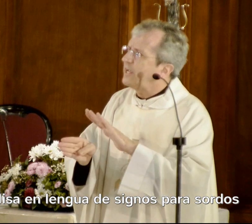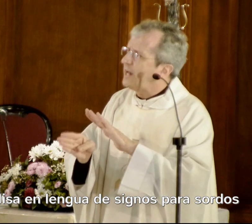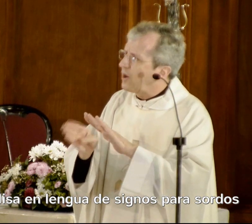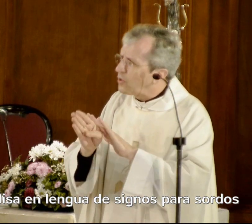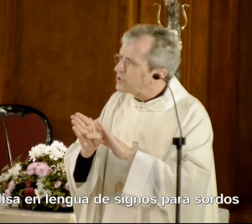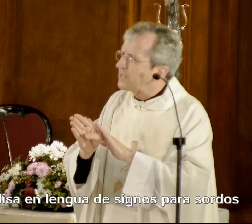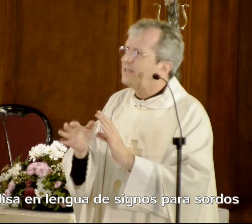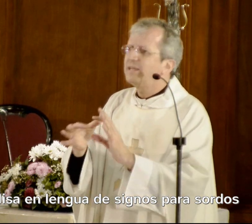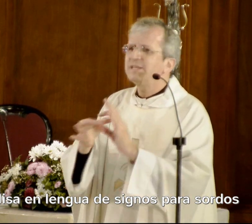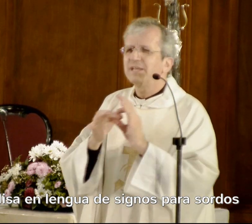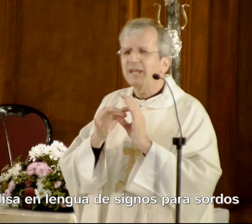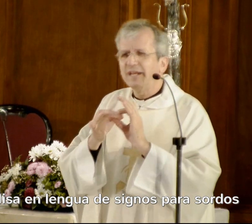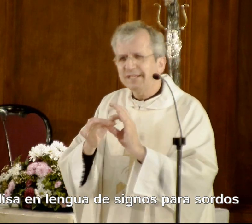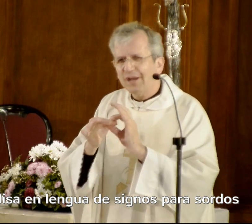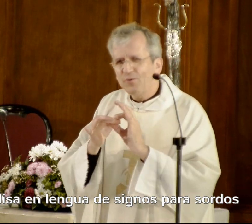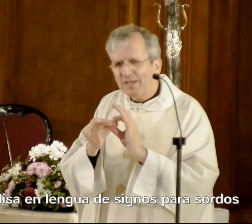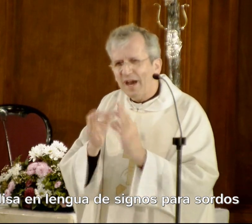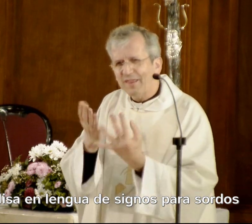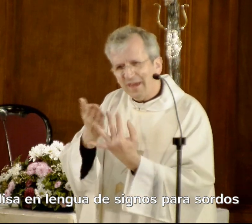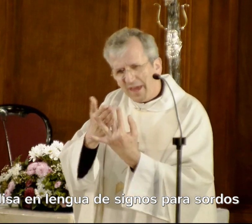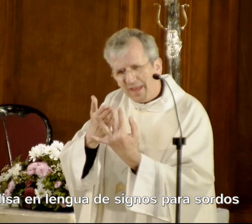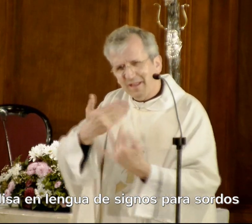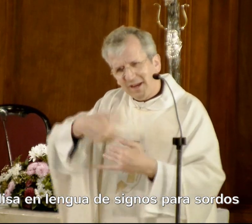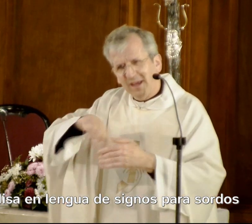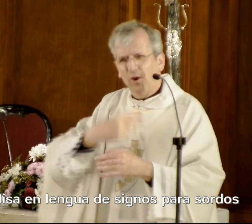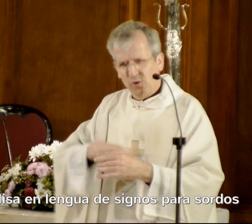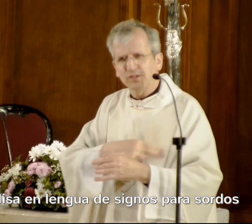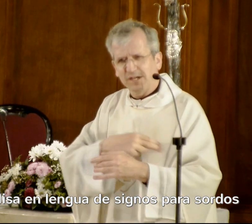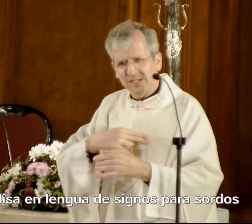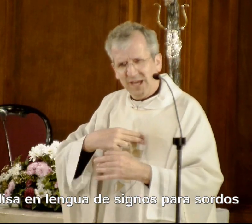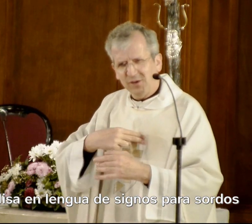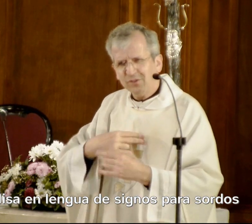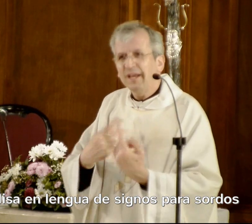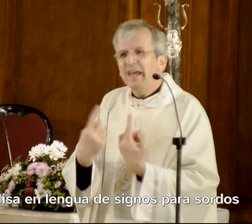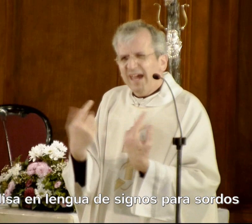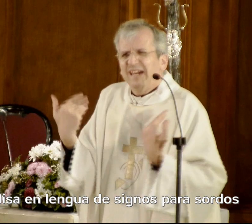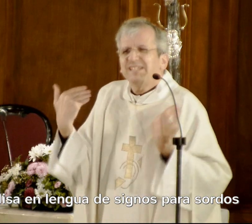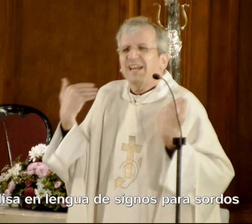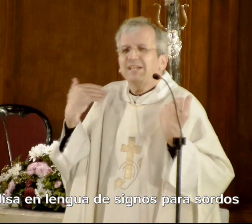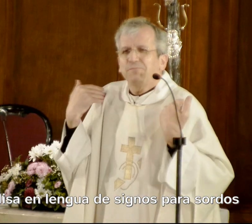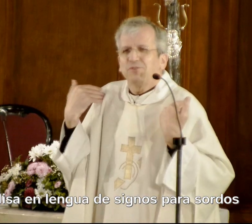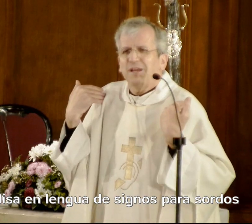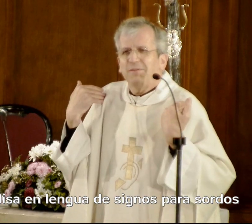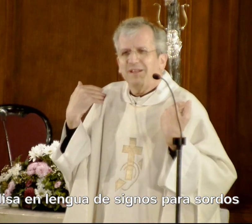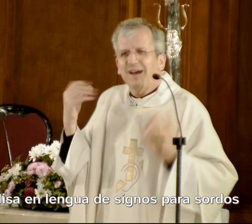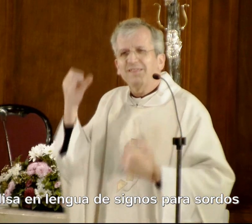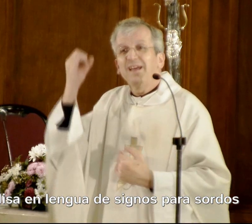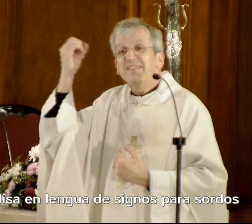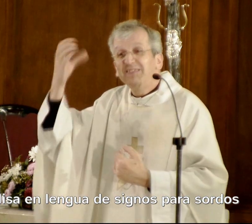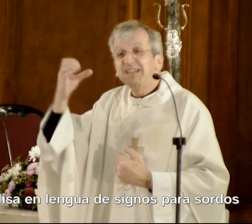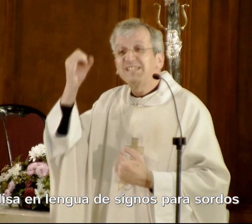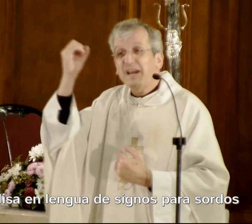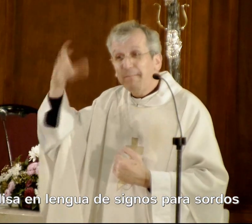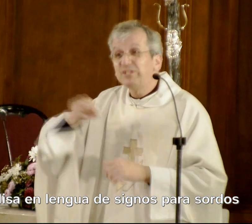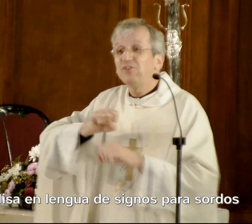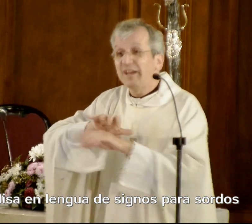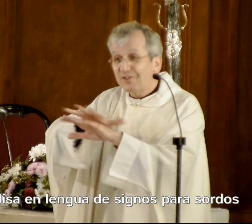eran constantes en esa unidad entre los cristianos, en esa responsabilidad de ser misioneros